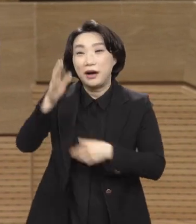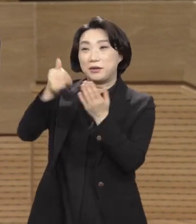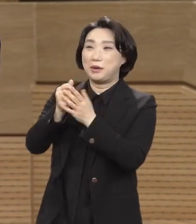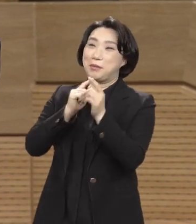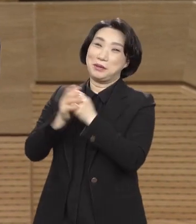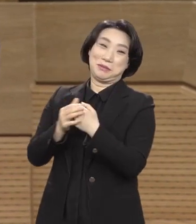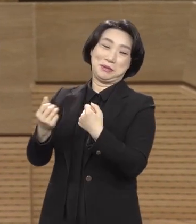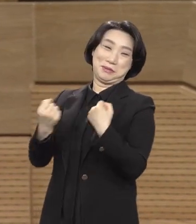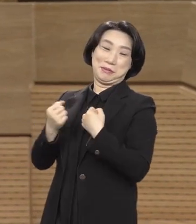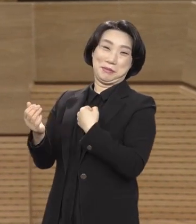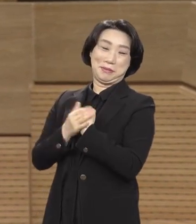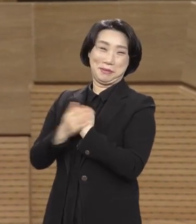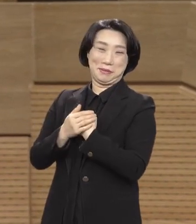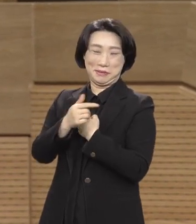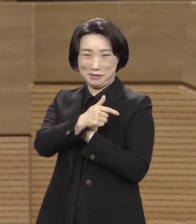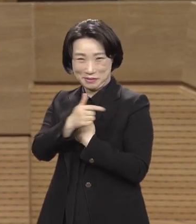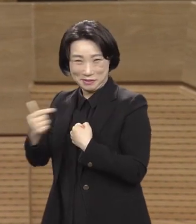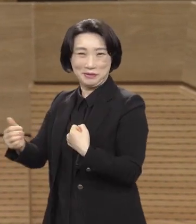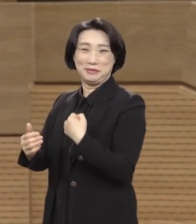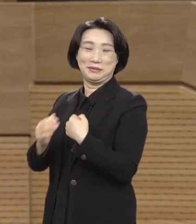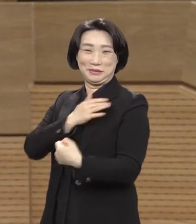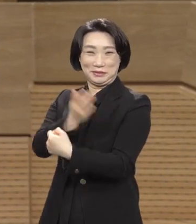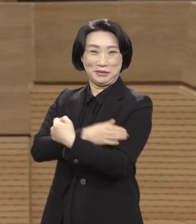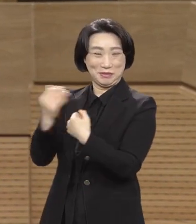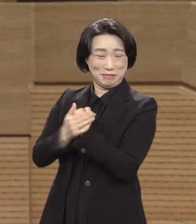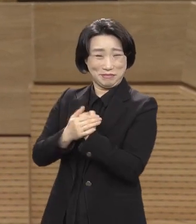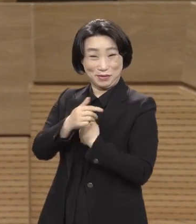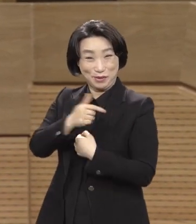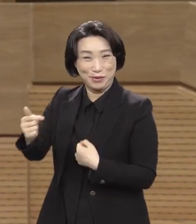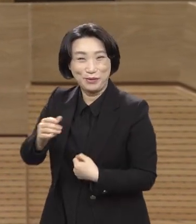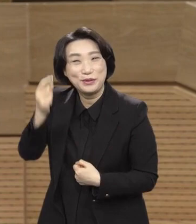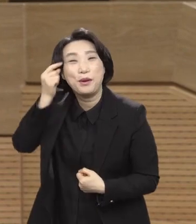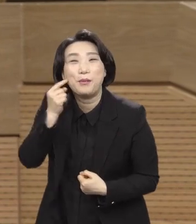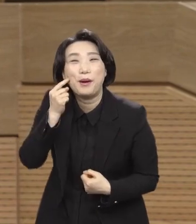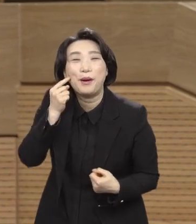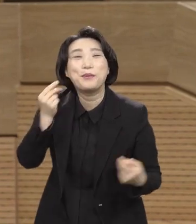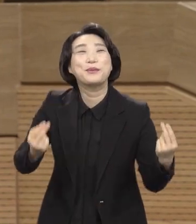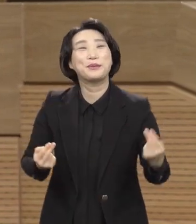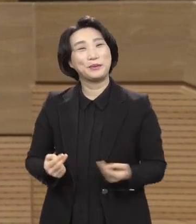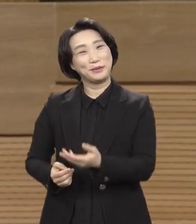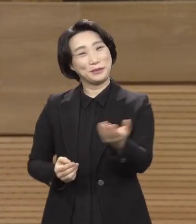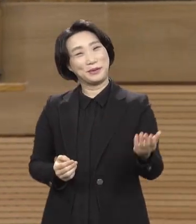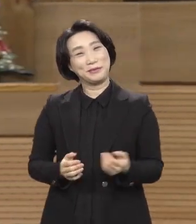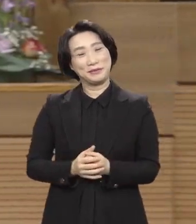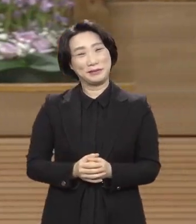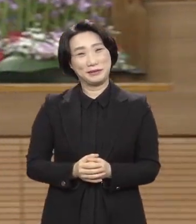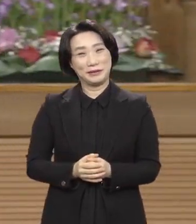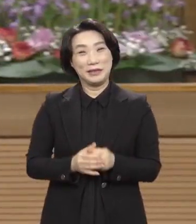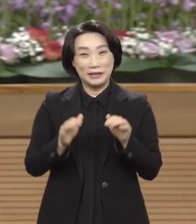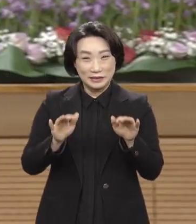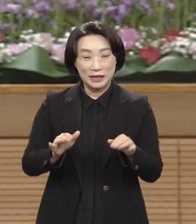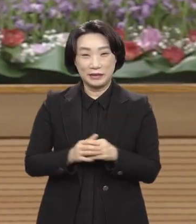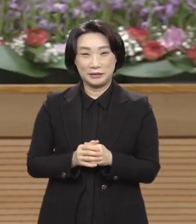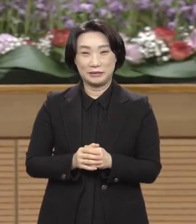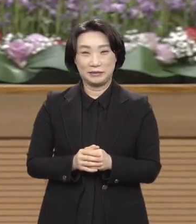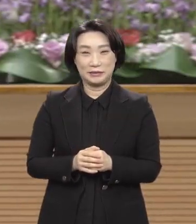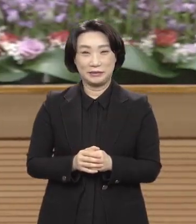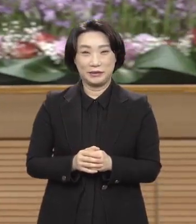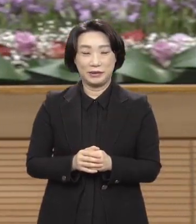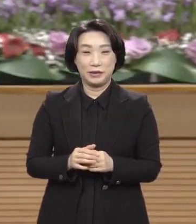힘이 되고 도움이 되고 능력이 되겠나 아멘 그러니까 우리가 성경의